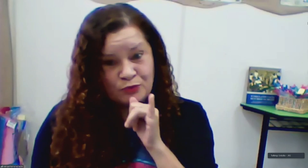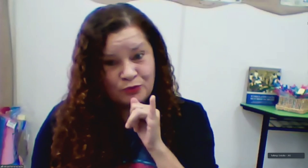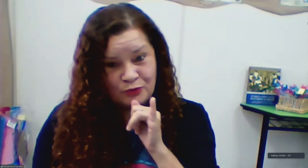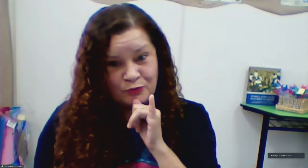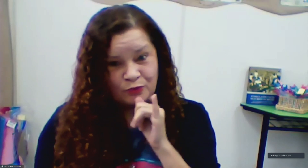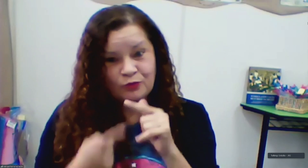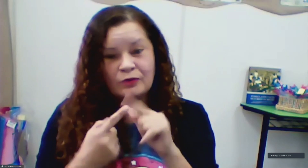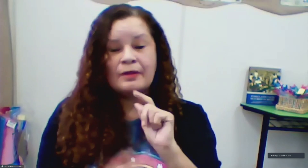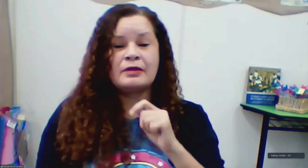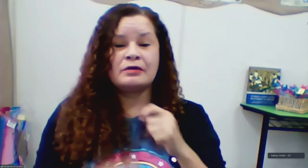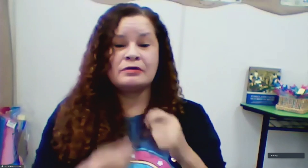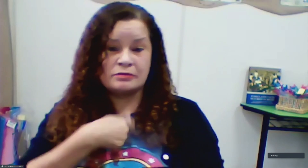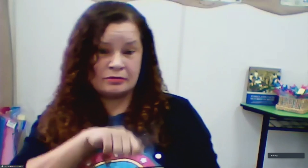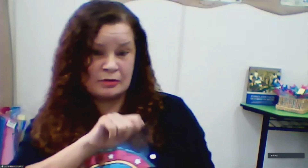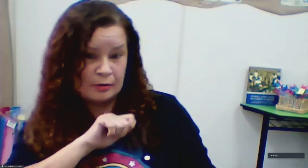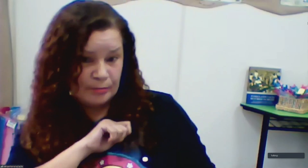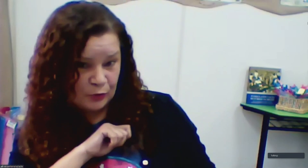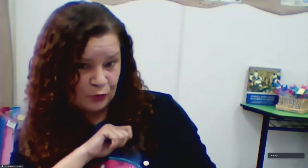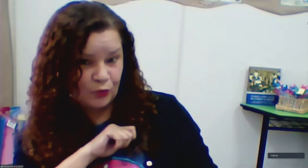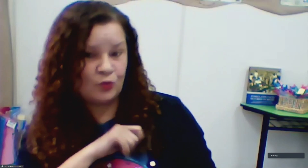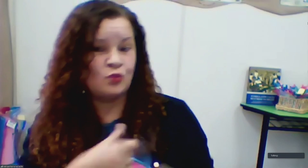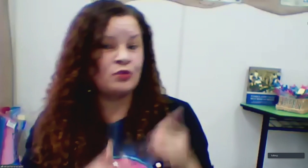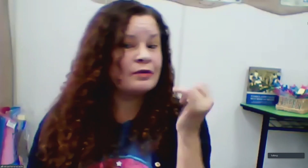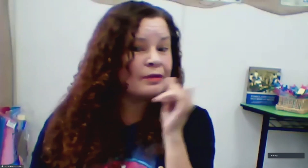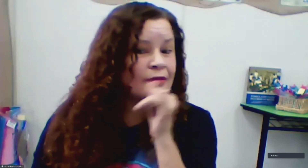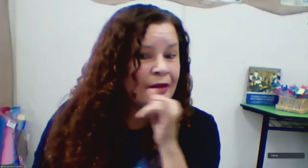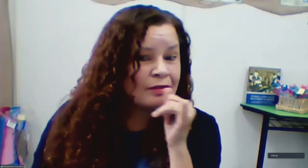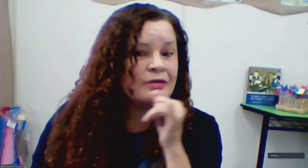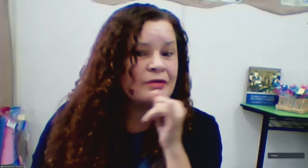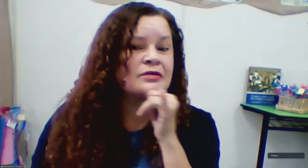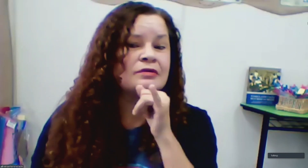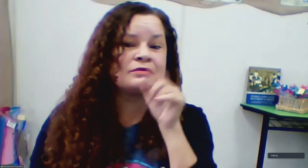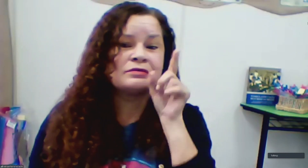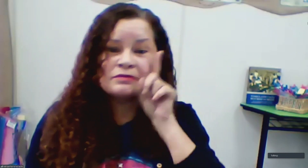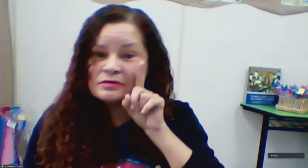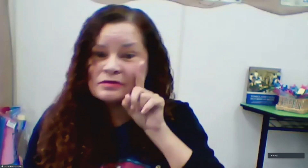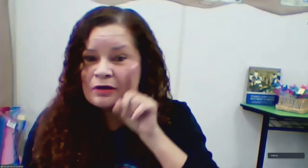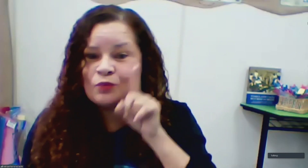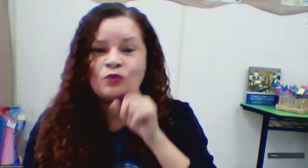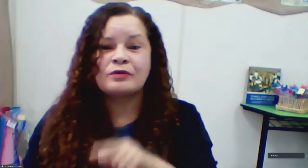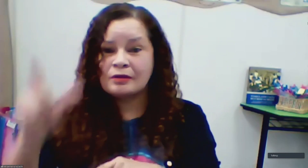importância, a questão da língua. Por exemplo, meu sinal,